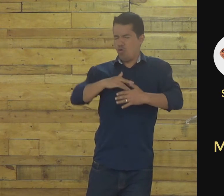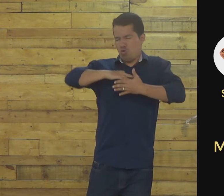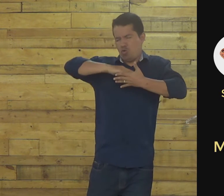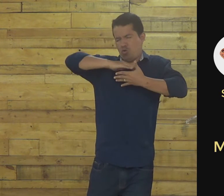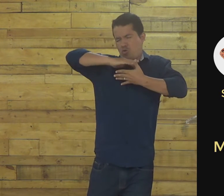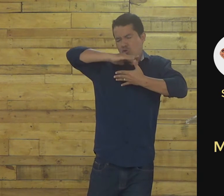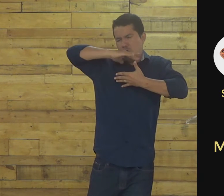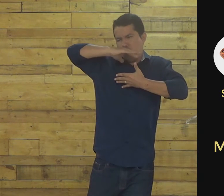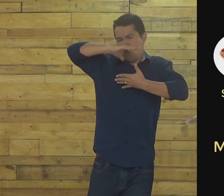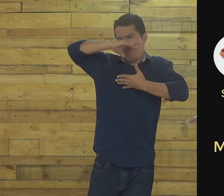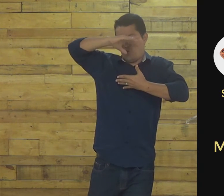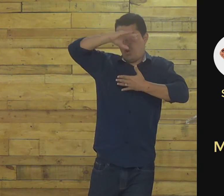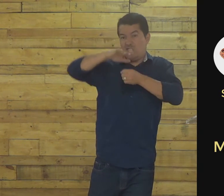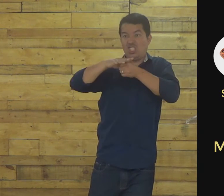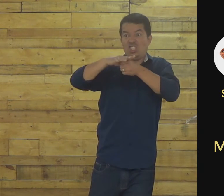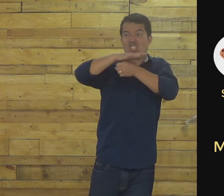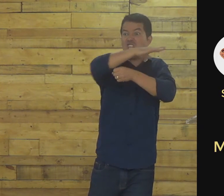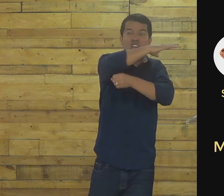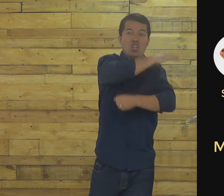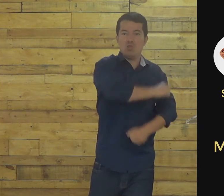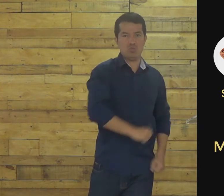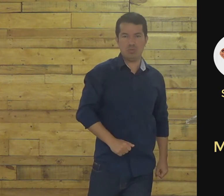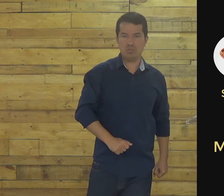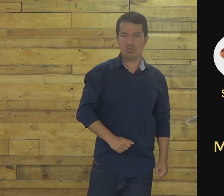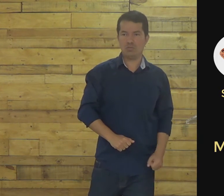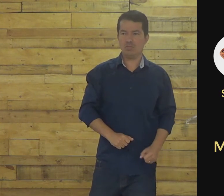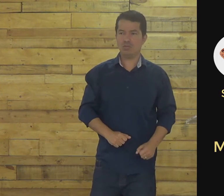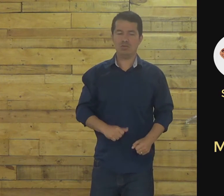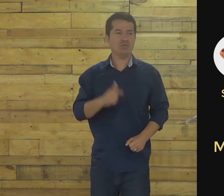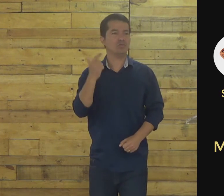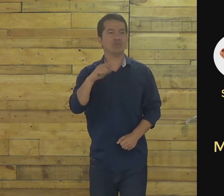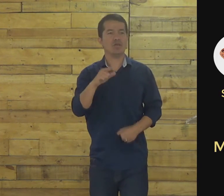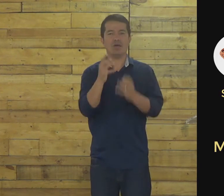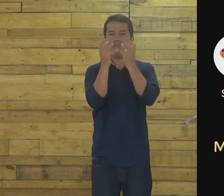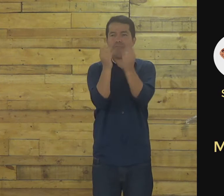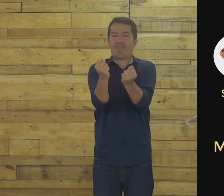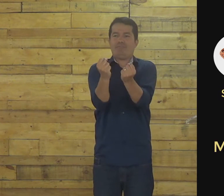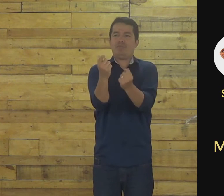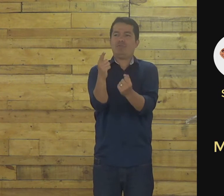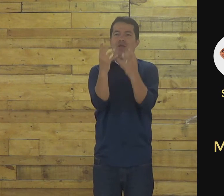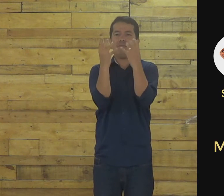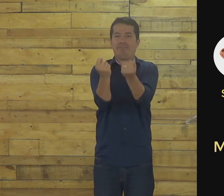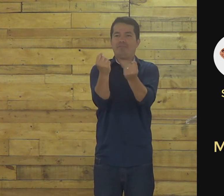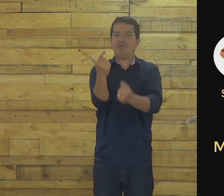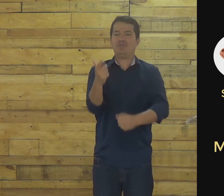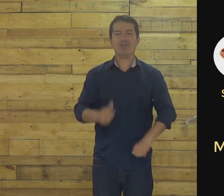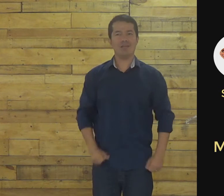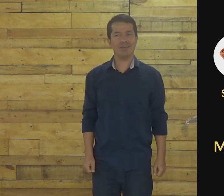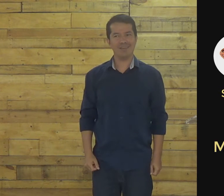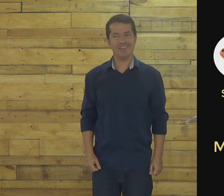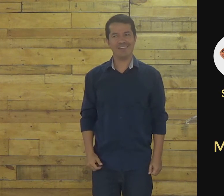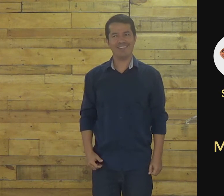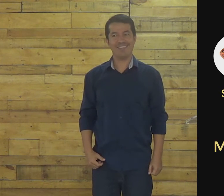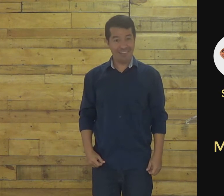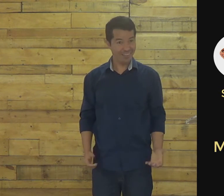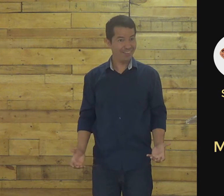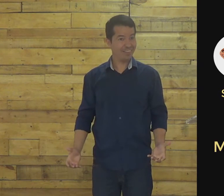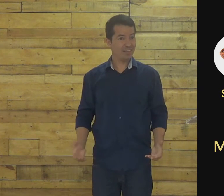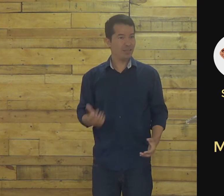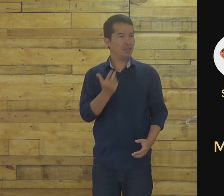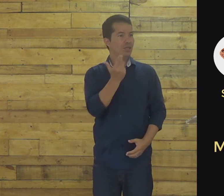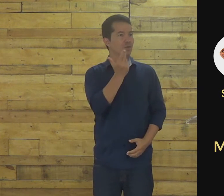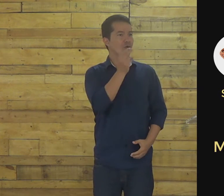quando Deus entra na nossa vida, Ele faz uma coisa sobrenatural. Você se sente cheio da presença dEle. Essa chama nunca se